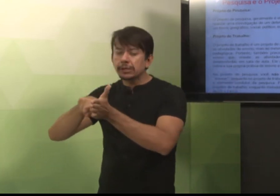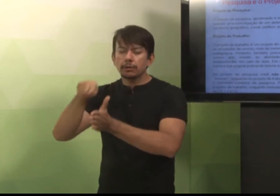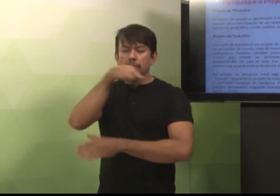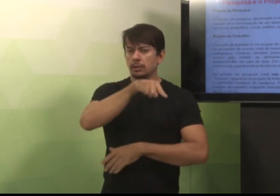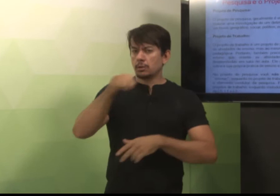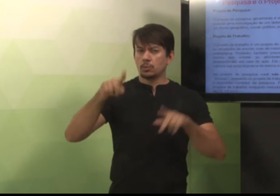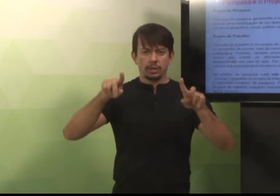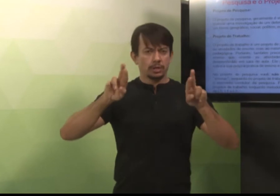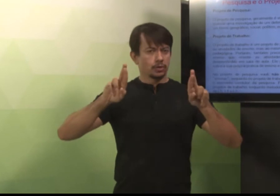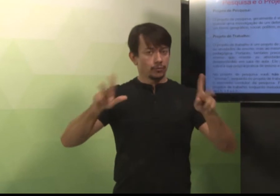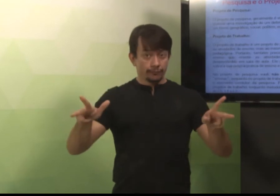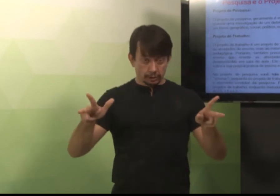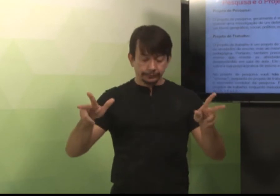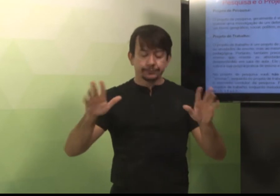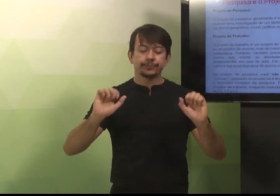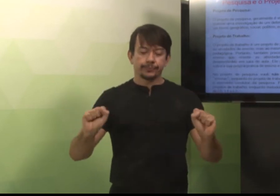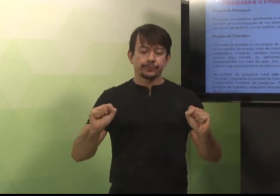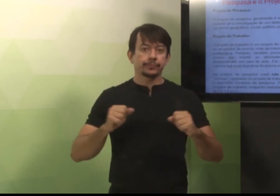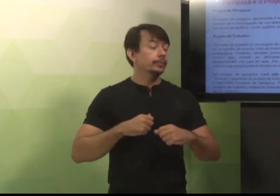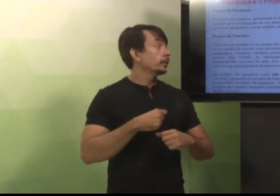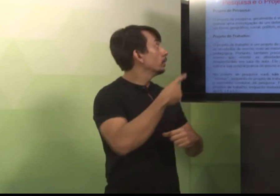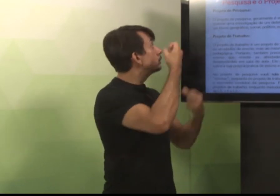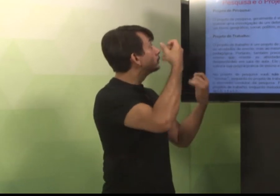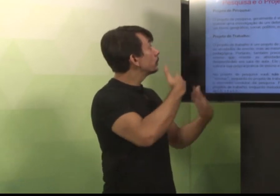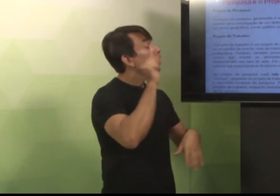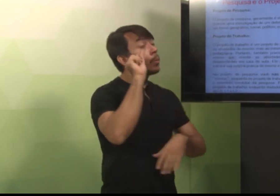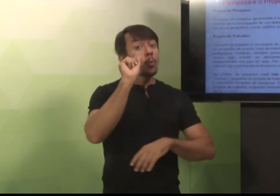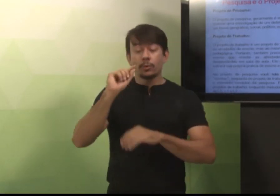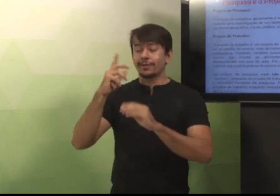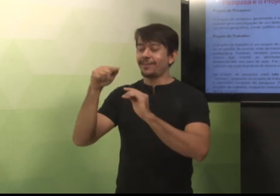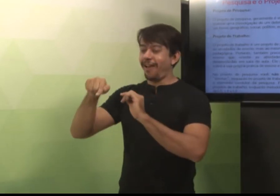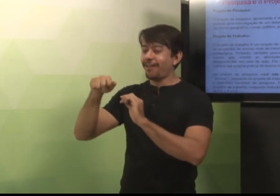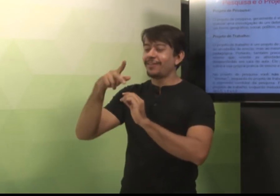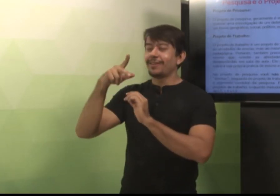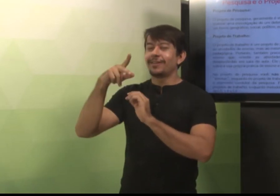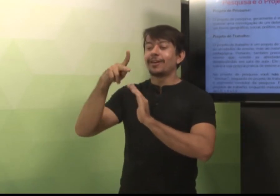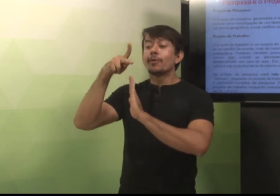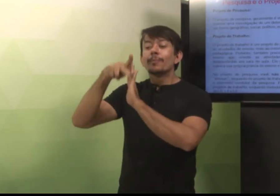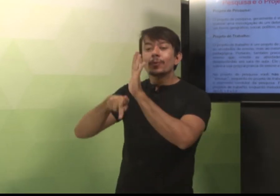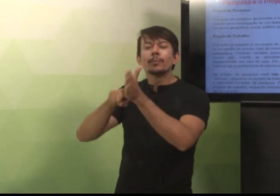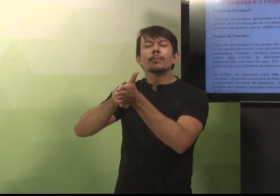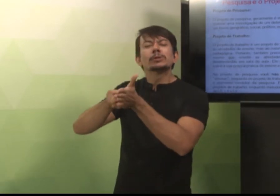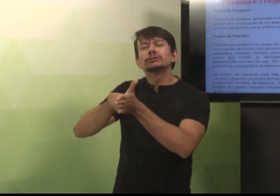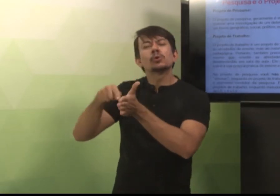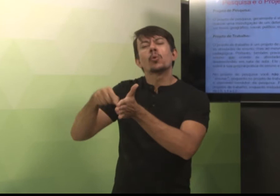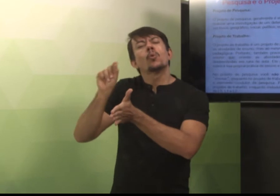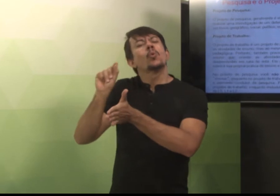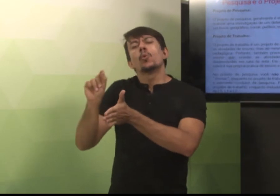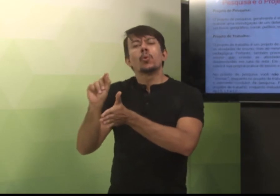de trabalho e projeto de pesquisa. São diferentes. Vejam que um projeto de